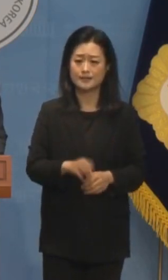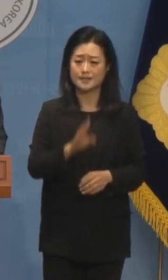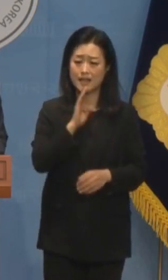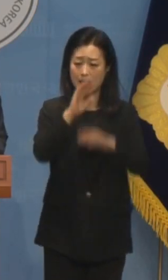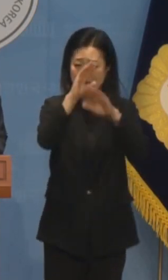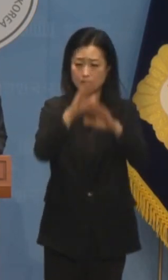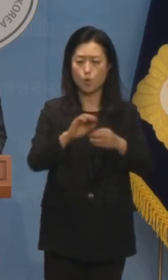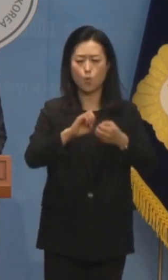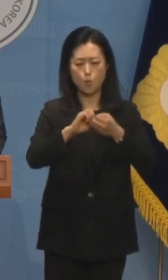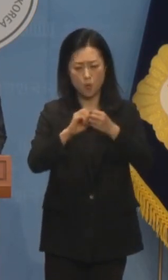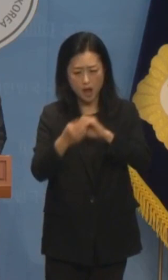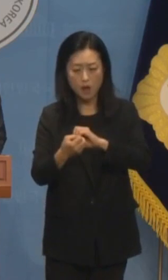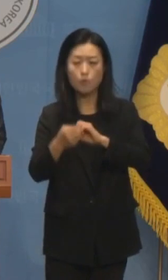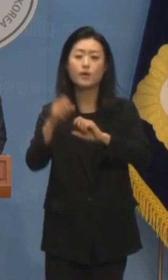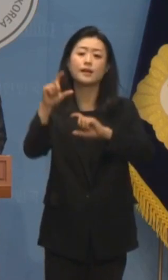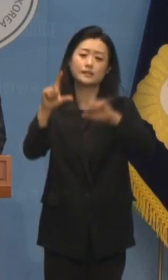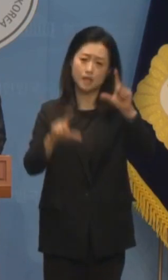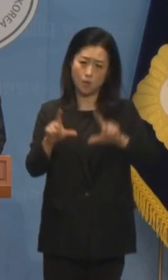왜곡입니다.